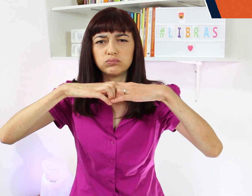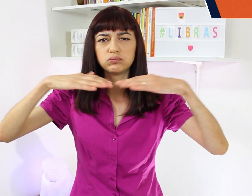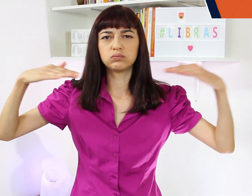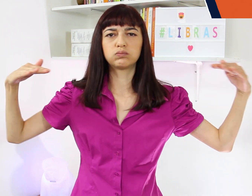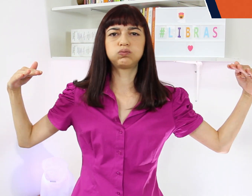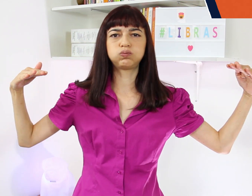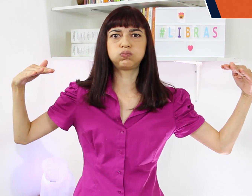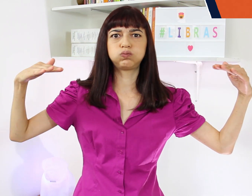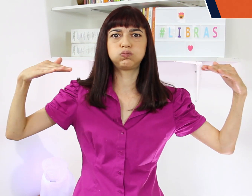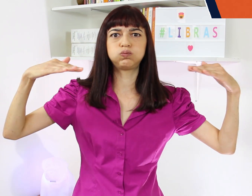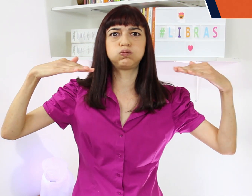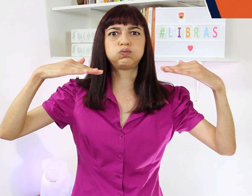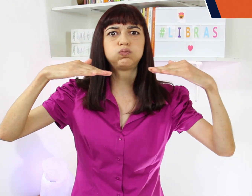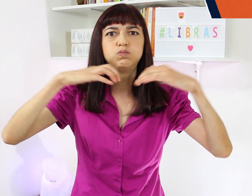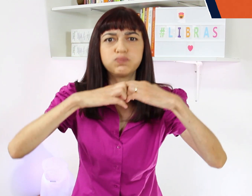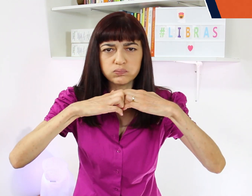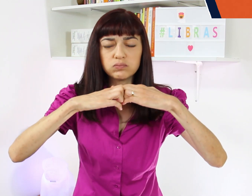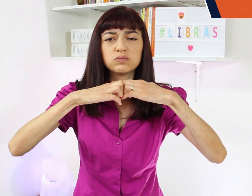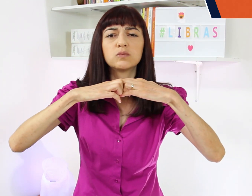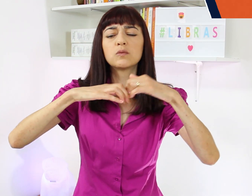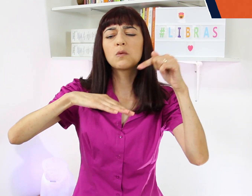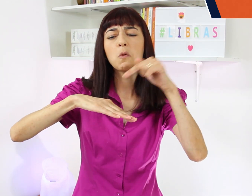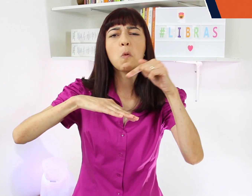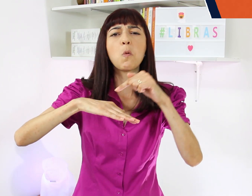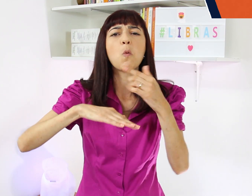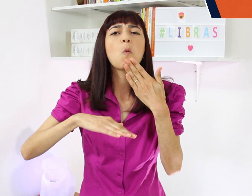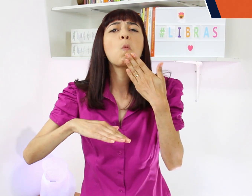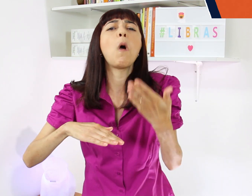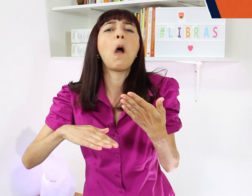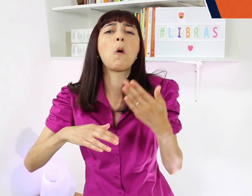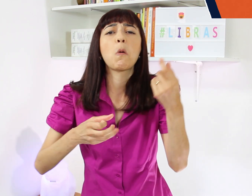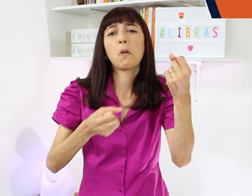Você tem aqui a expressão facial que é muito importante. Mas agora a pergunta, será